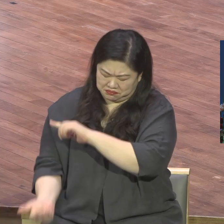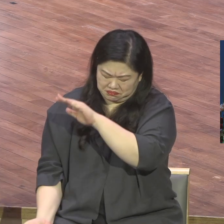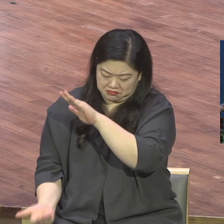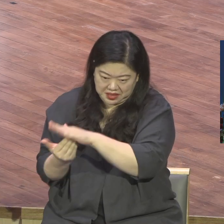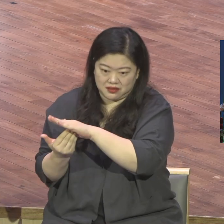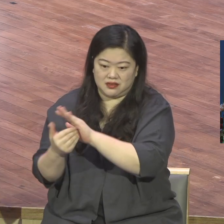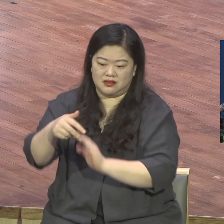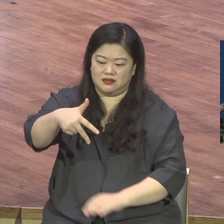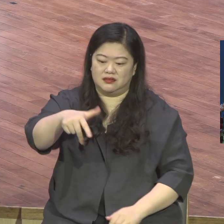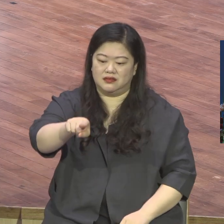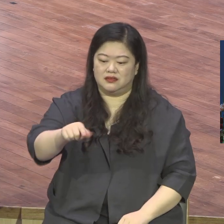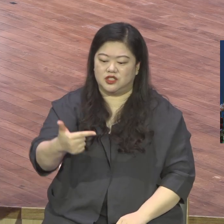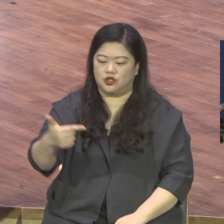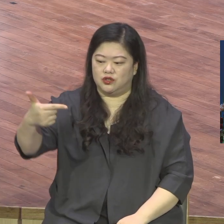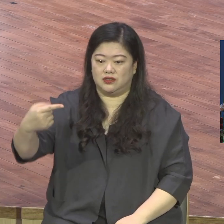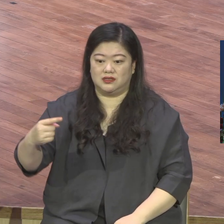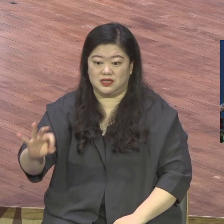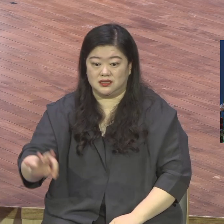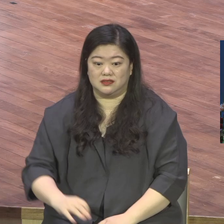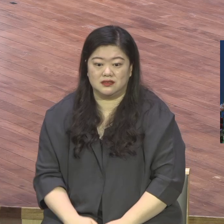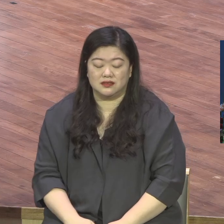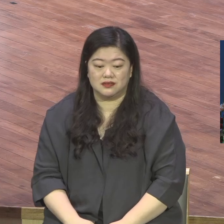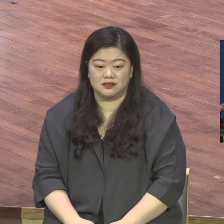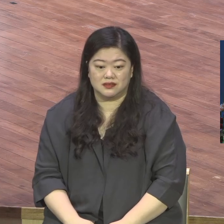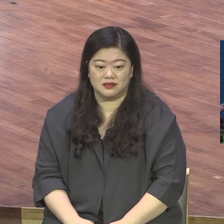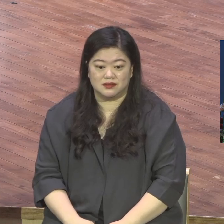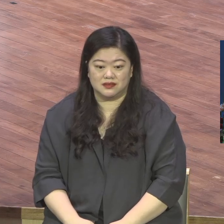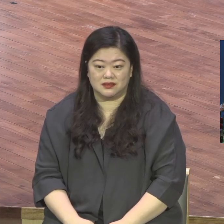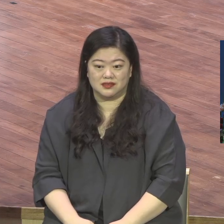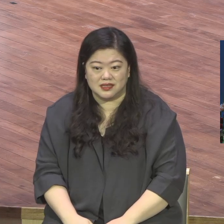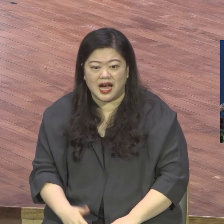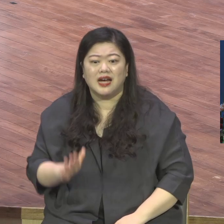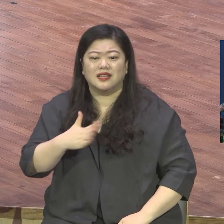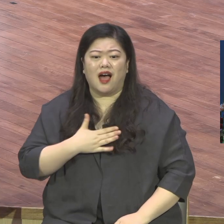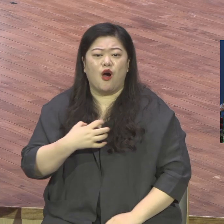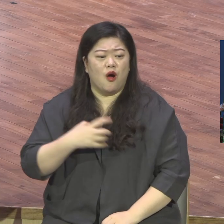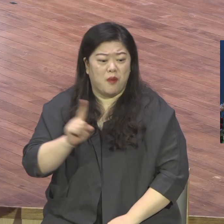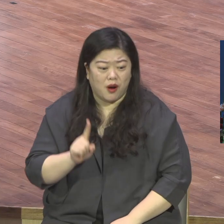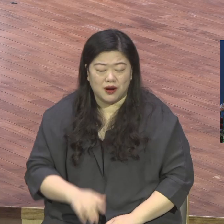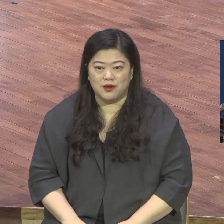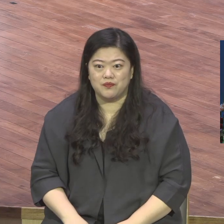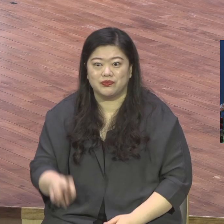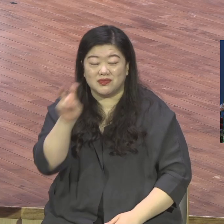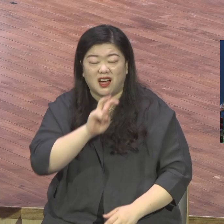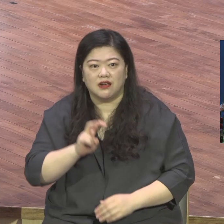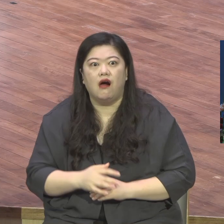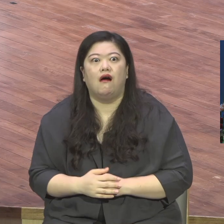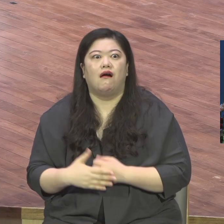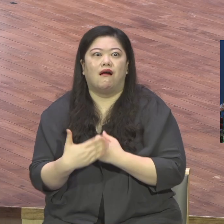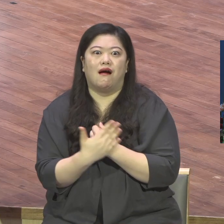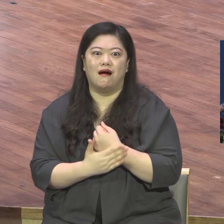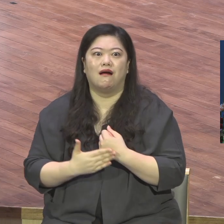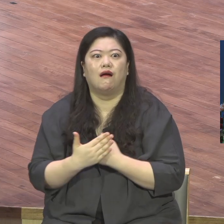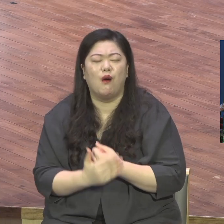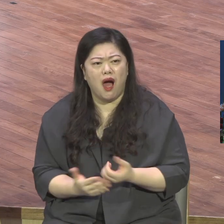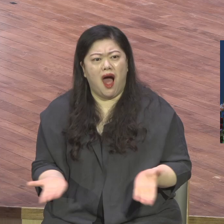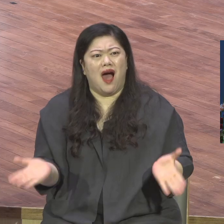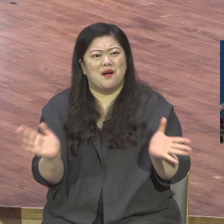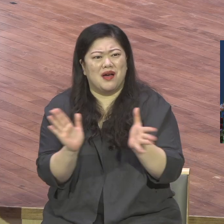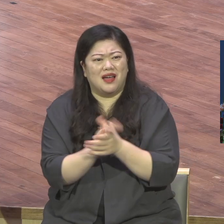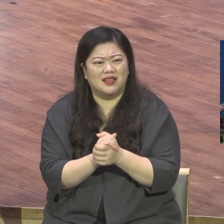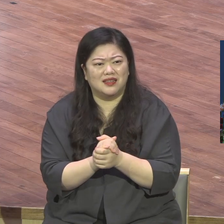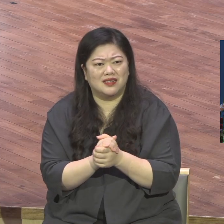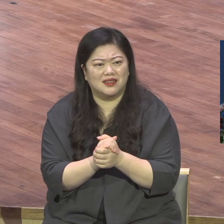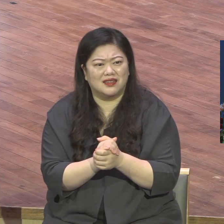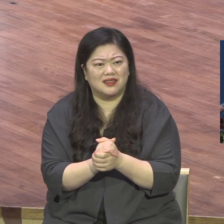전능자. 찬양은 잘 부르고 아멘도 잘 하는데 실제로는 안 믿는 게 문제예요. 내가 믿는